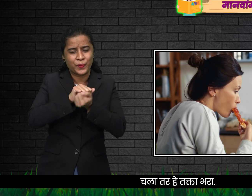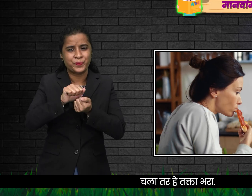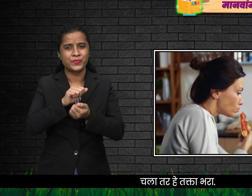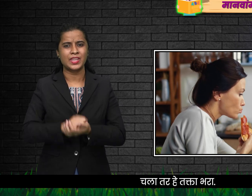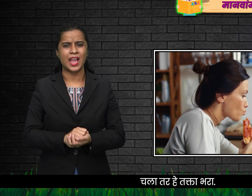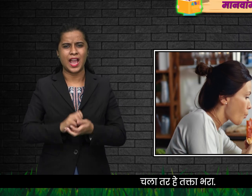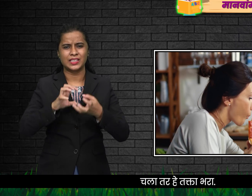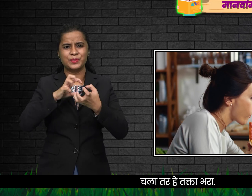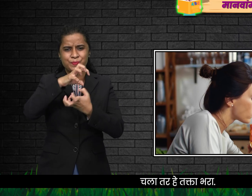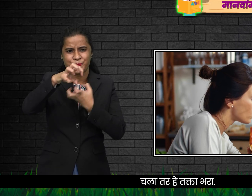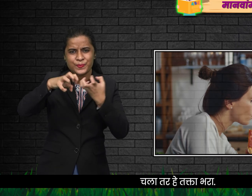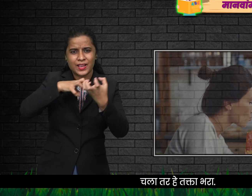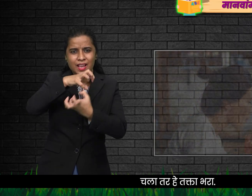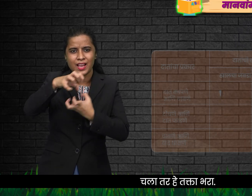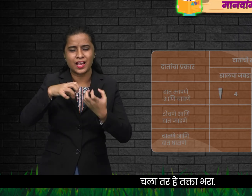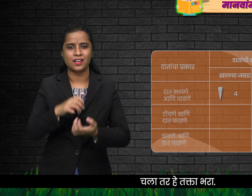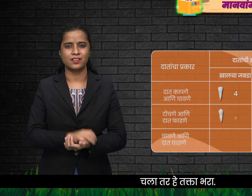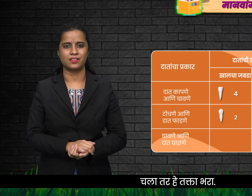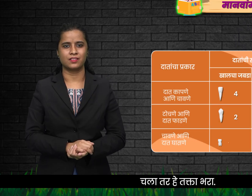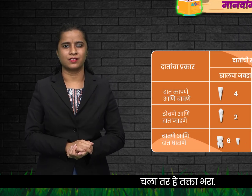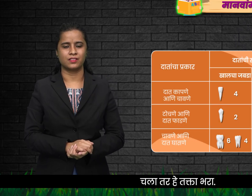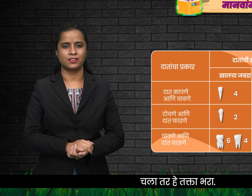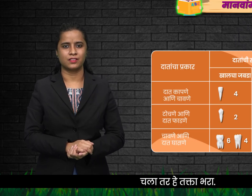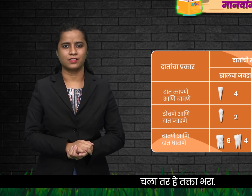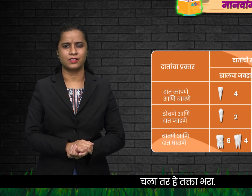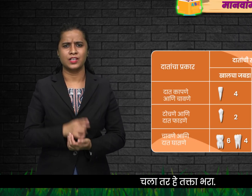चला तर ते तक्ता भरा.